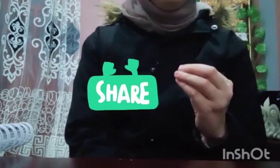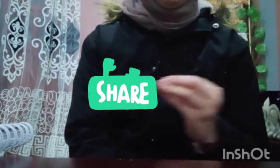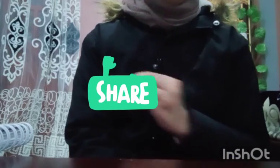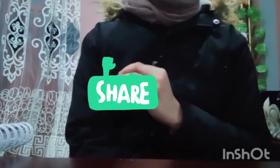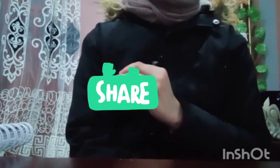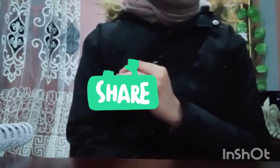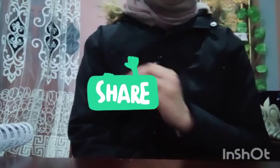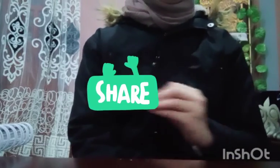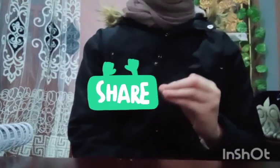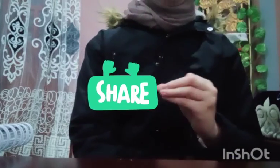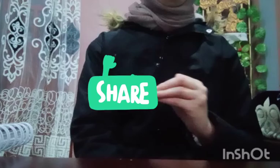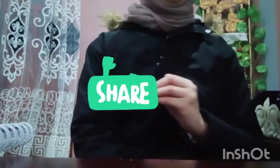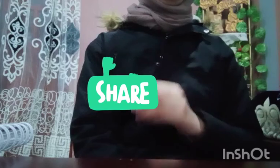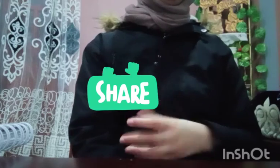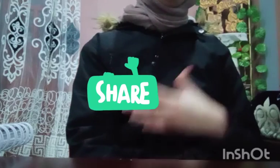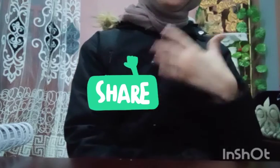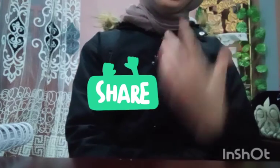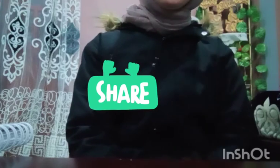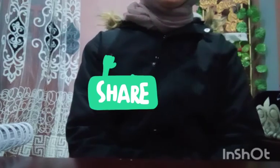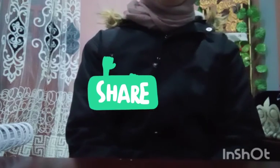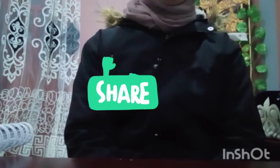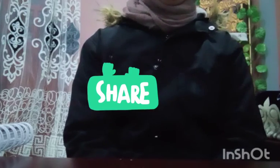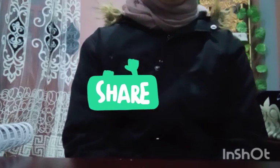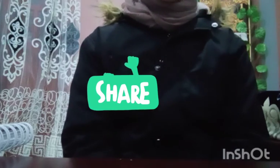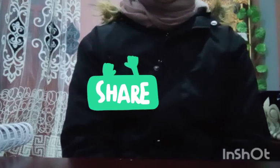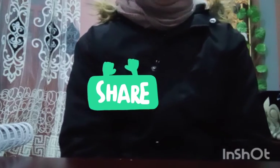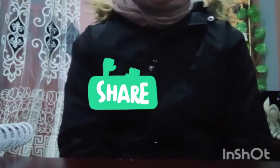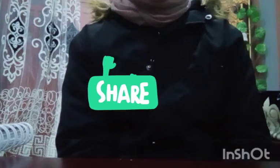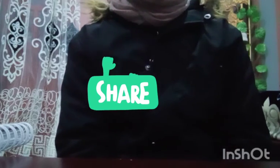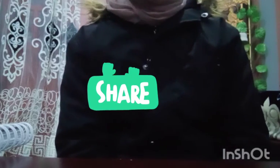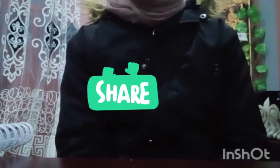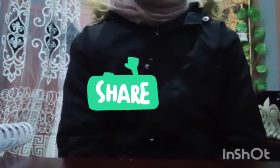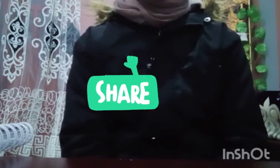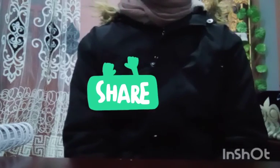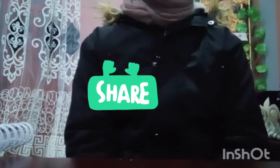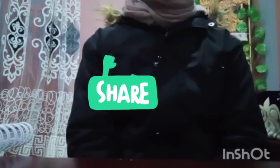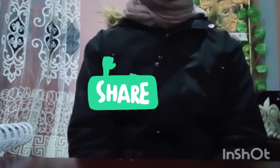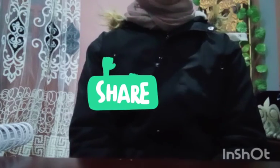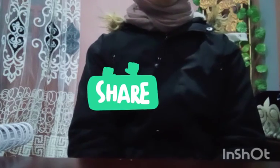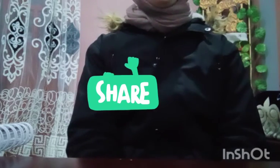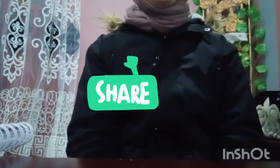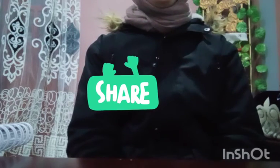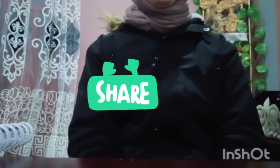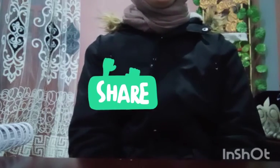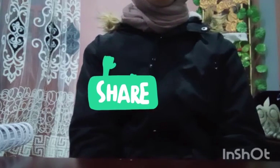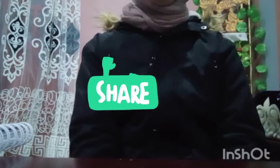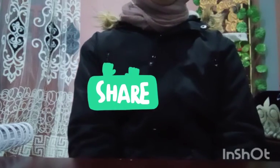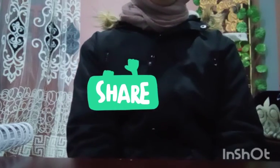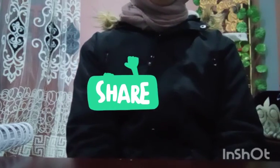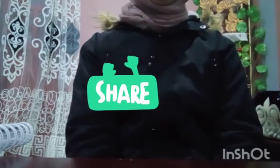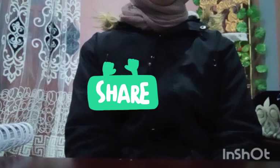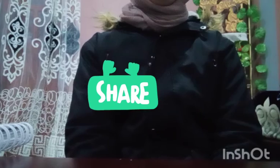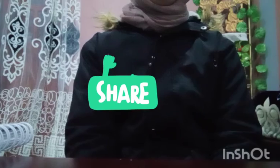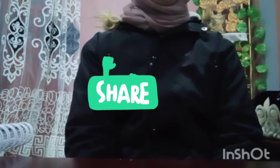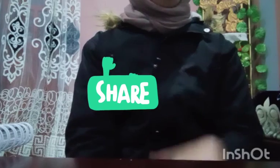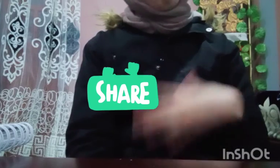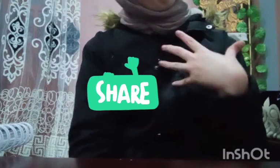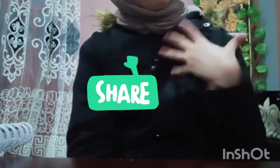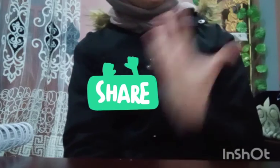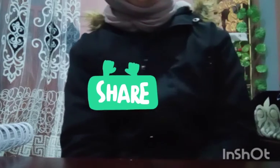يعم الفائده على الجميع، عسى كان الناس محبطات تحفز، وكما نقولوها دير كونفرنس في